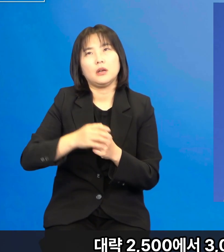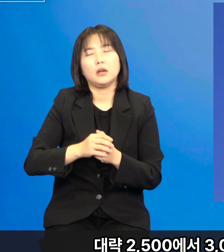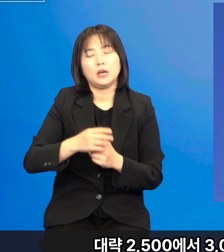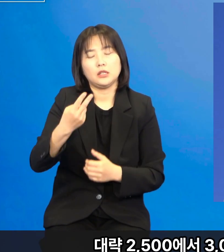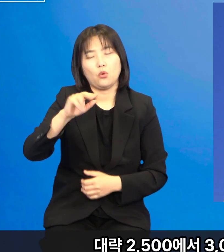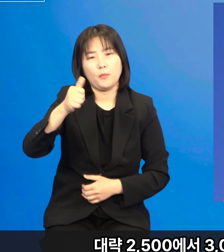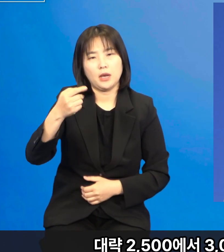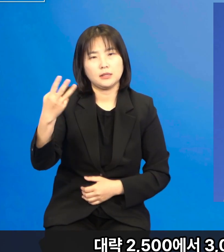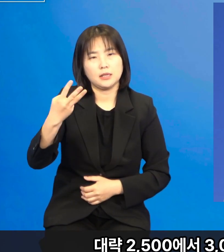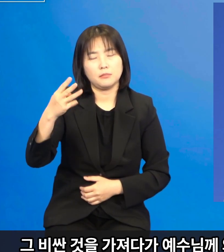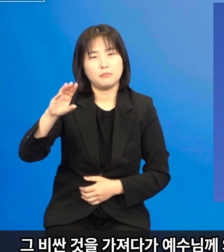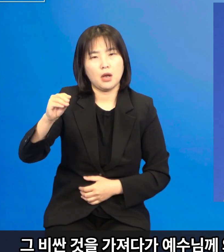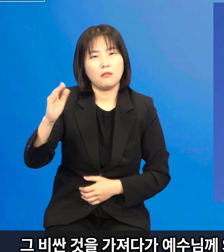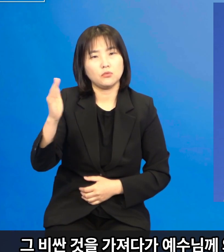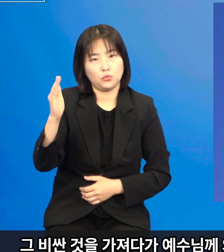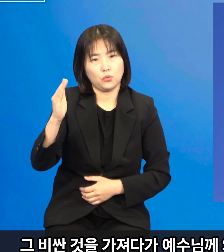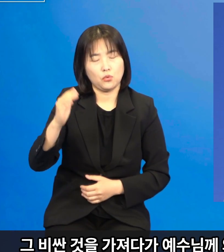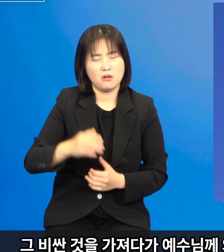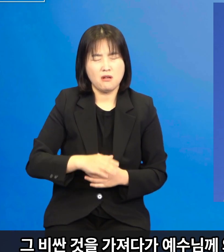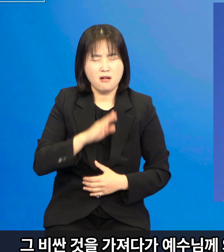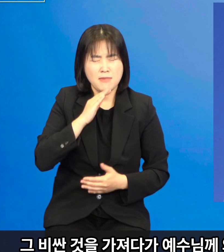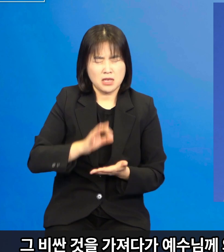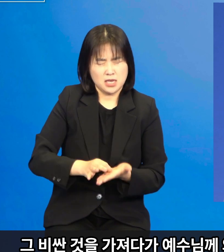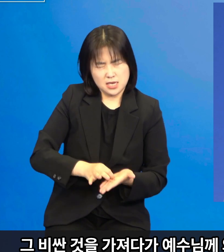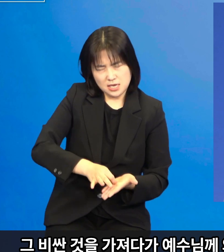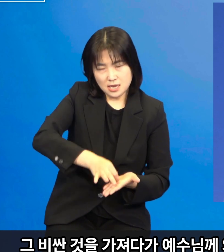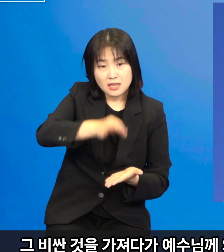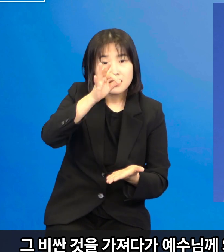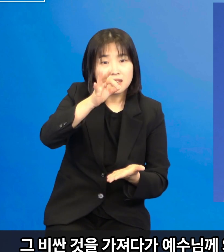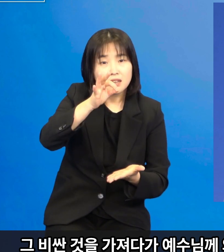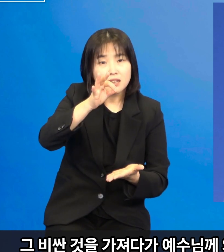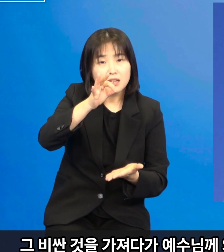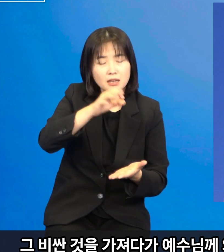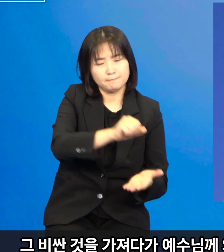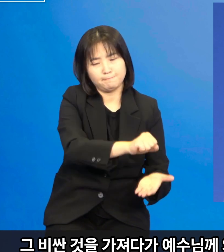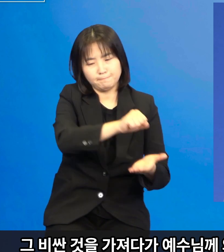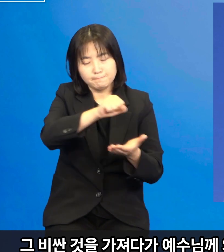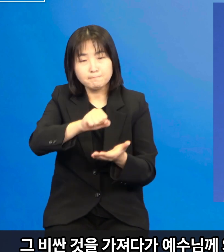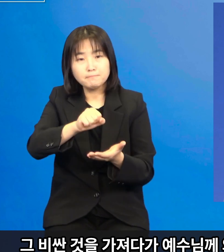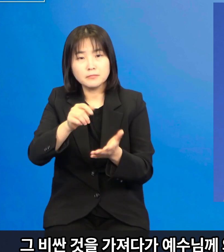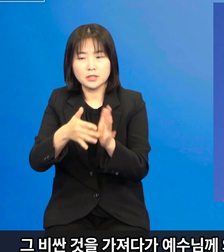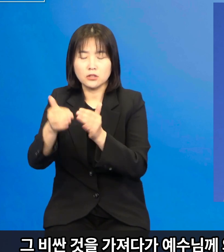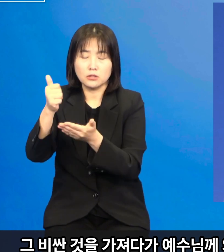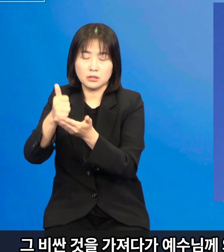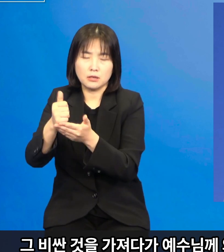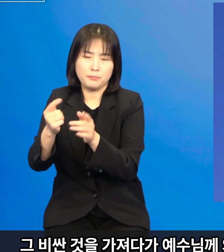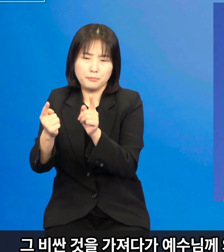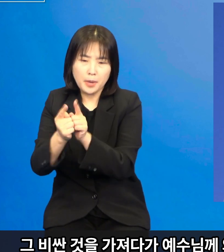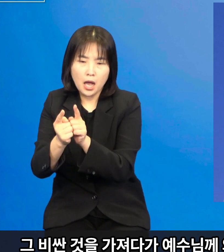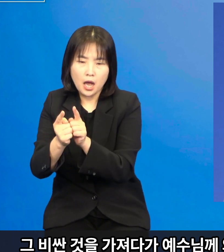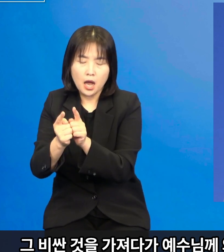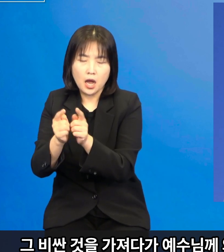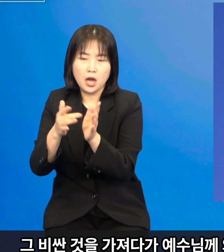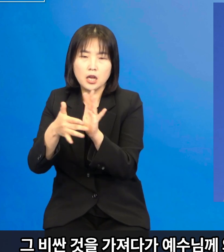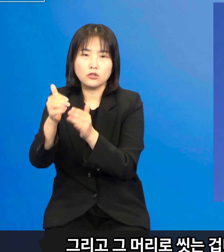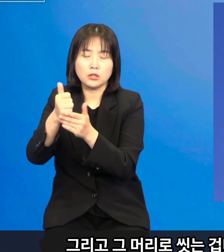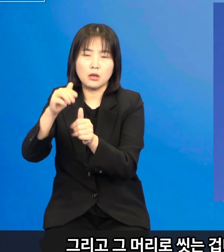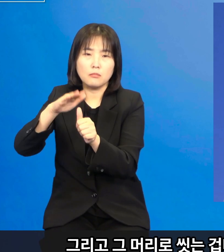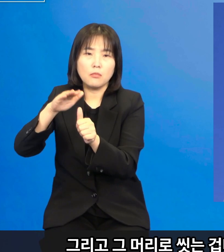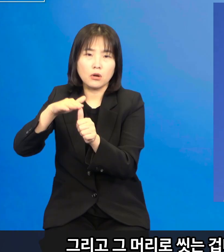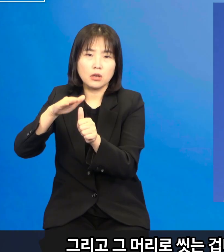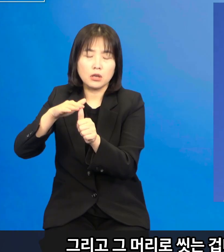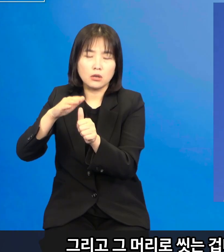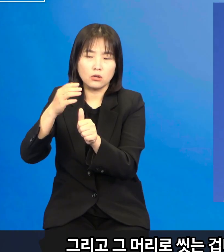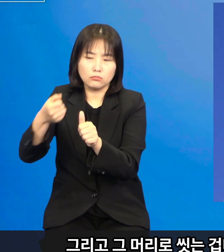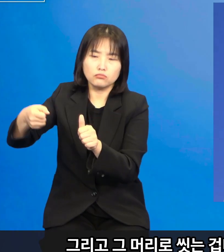3,000만 원 좀 넘겠죠. 그 비싼 것을 가져다가 예수님께 와서 예수님의 머리에 붓는 거예요. 그리고